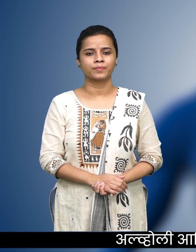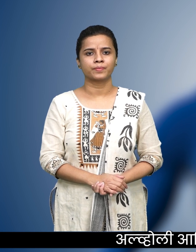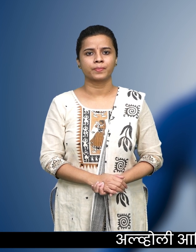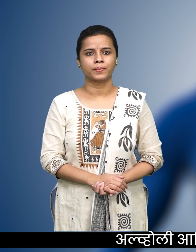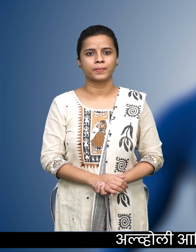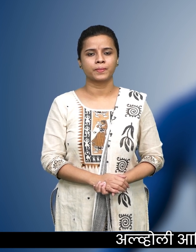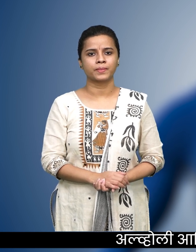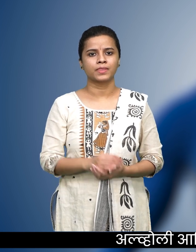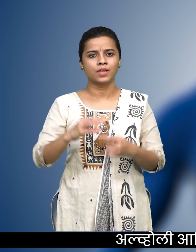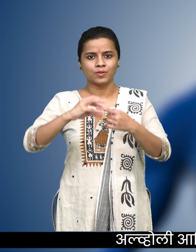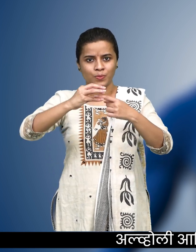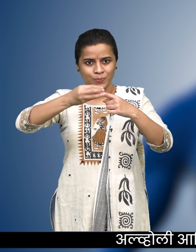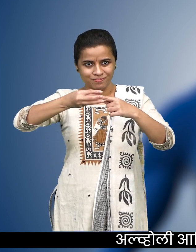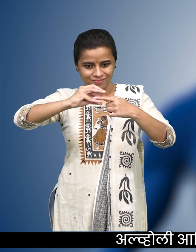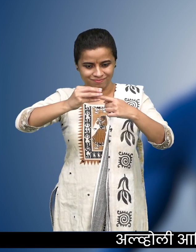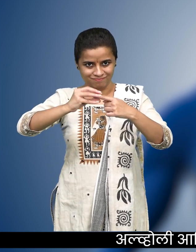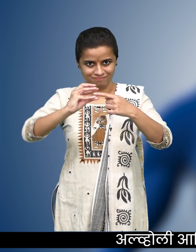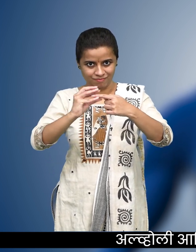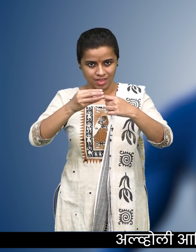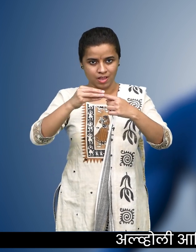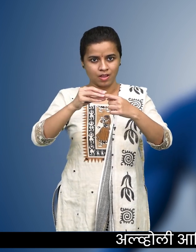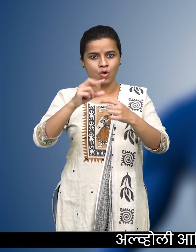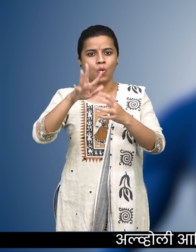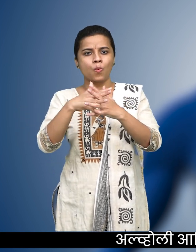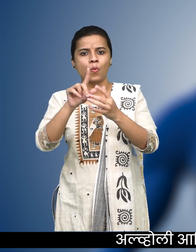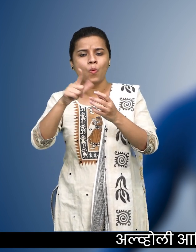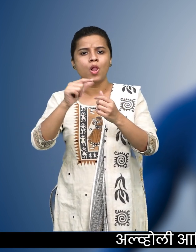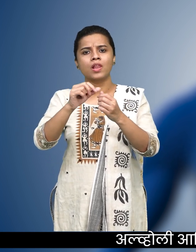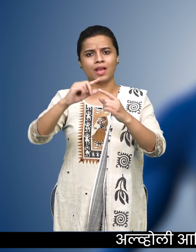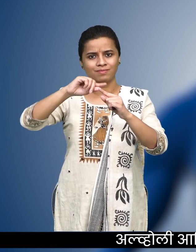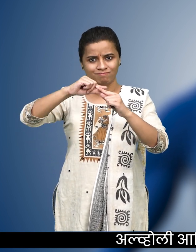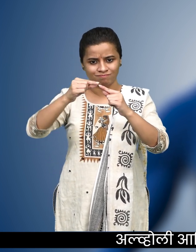अल्व्होली आणि केशिका यांच्या भिंत अत्यंत पातळ आहेत.